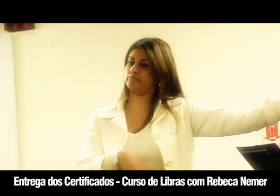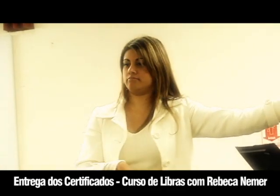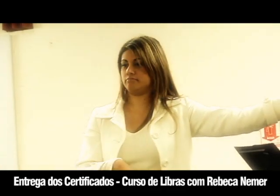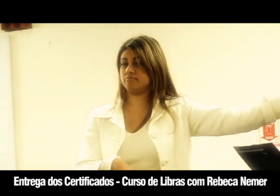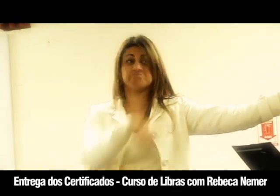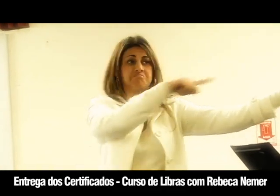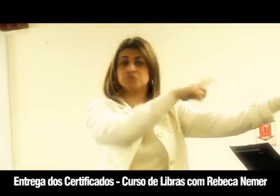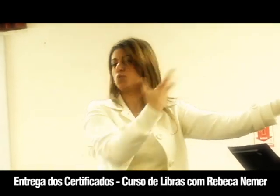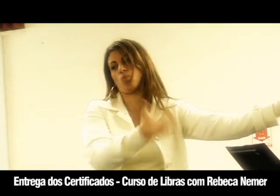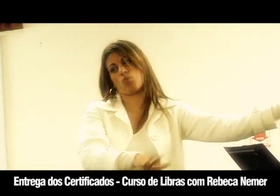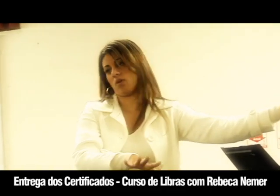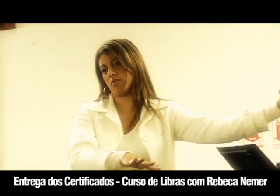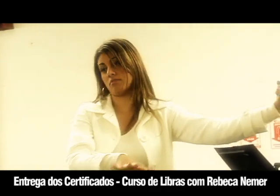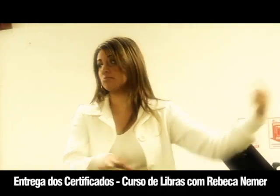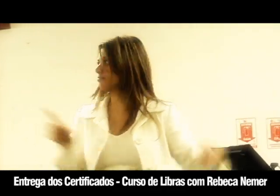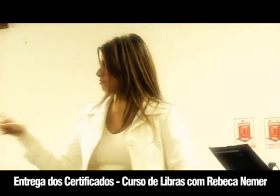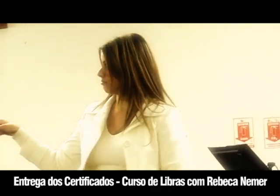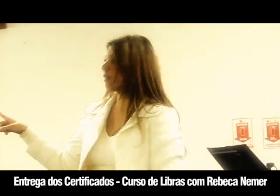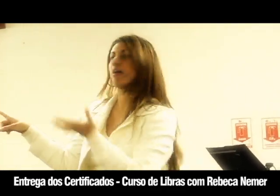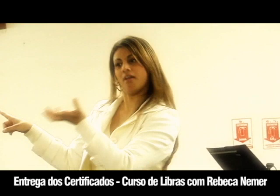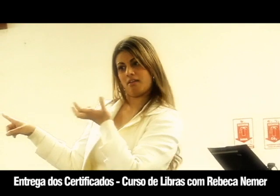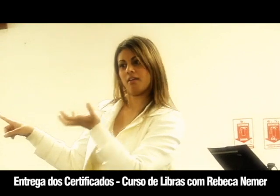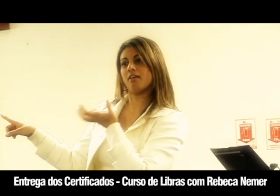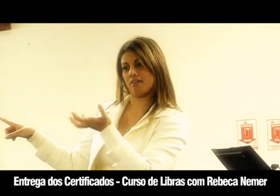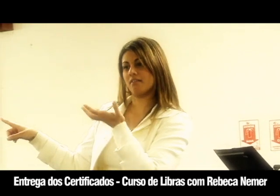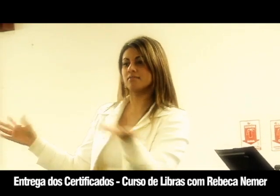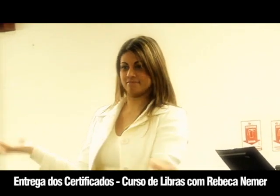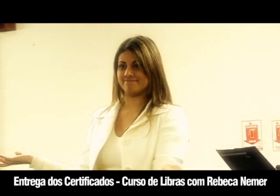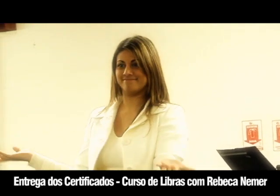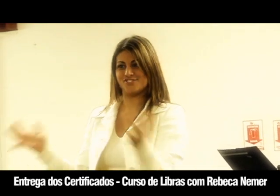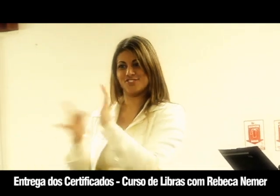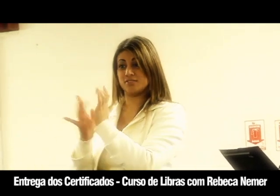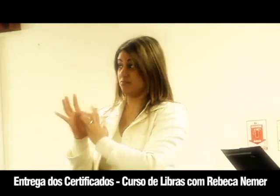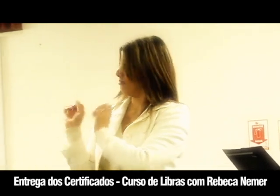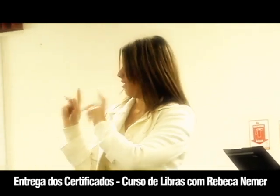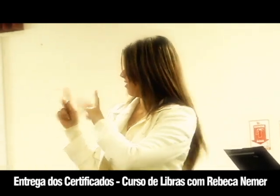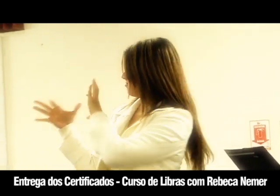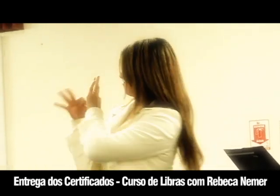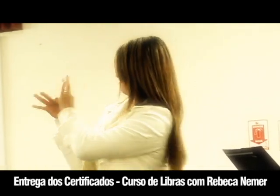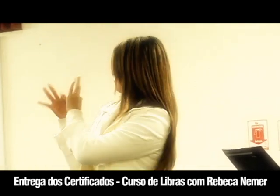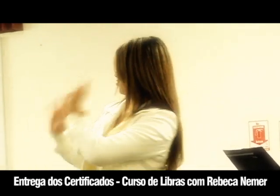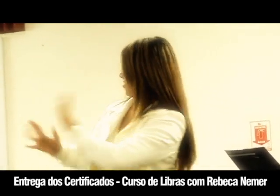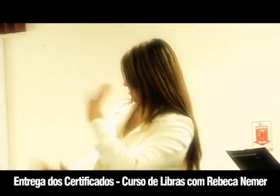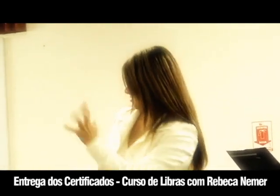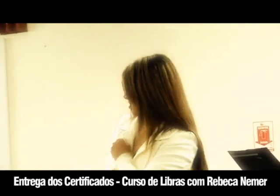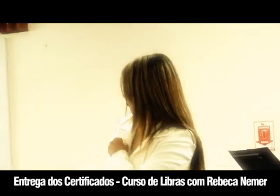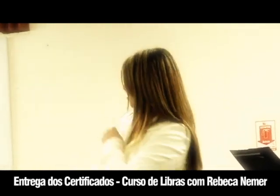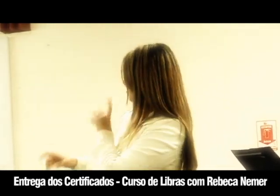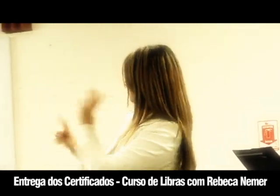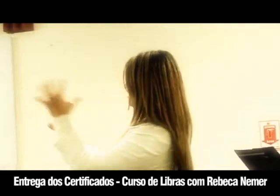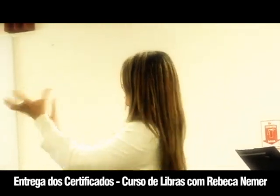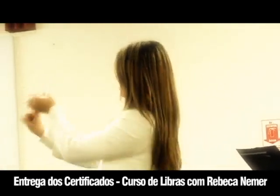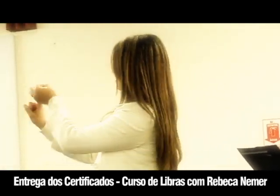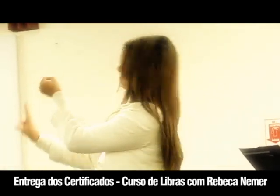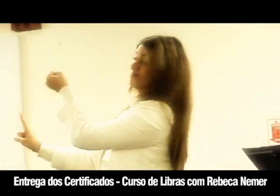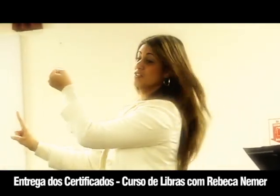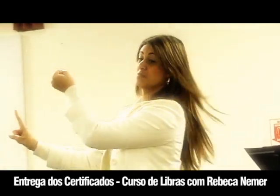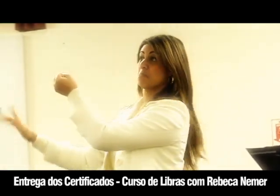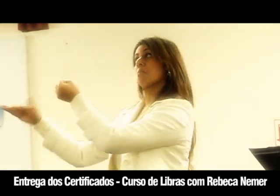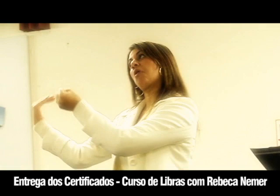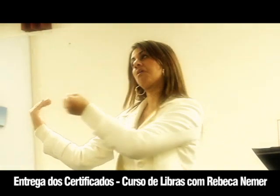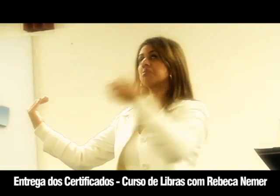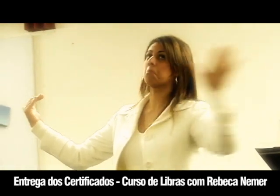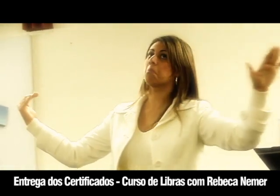pecado. Se ele descesse da cruz e não tivesse morrido, ele teria vivido uma vida diferente dali para